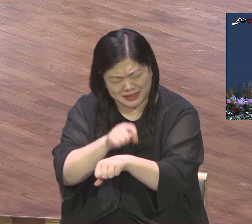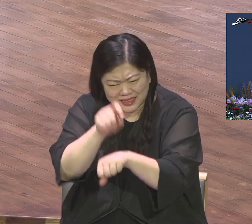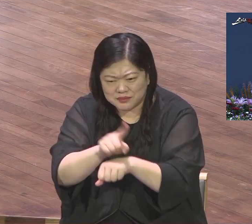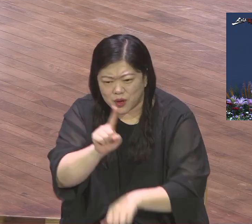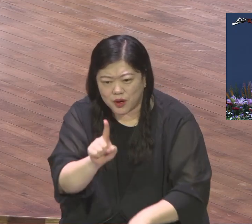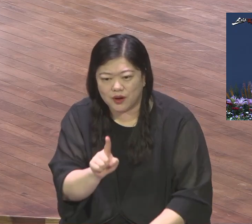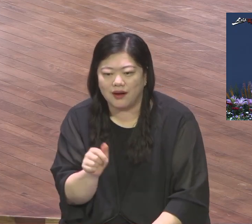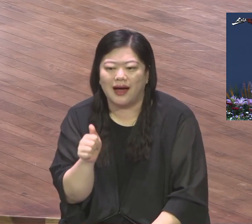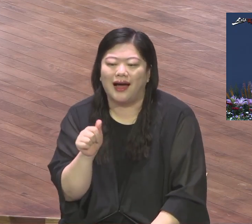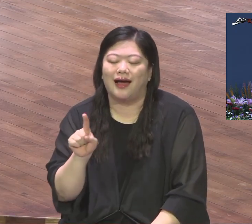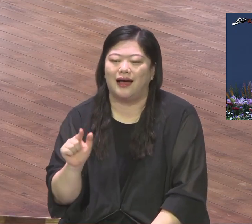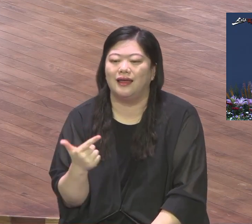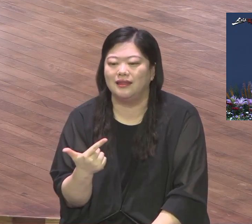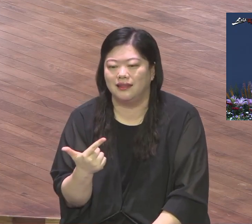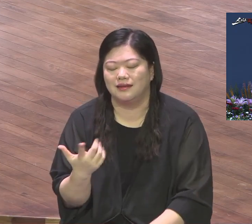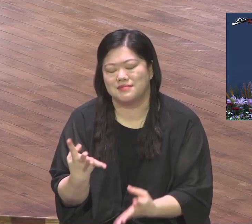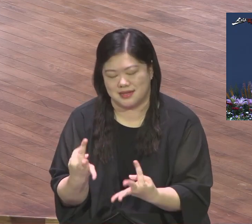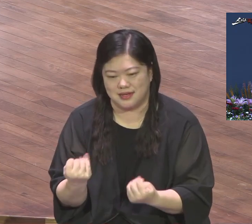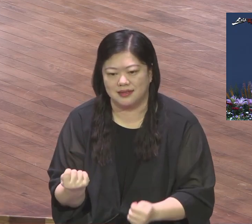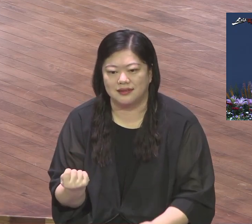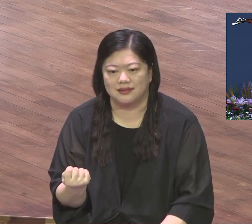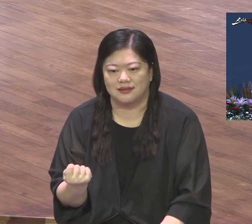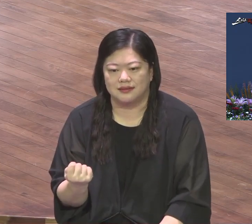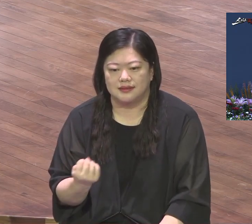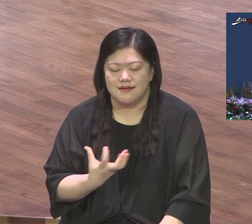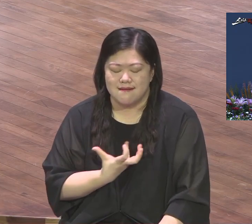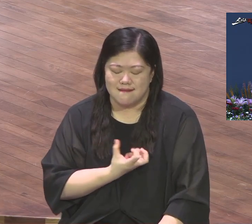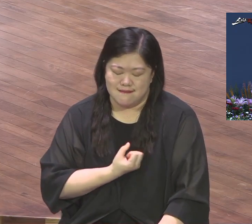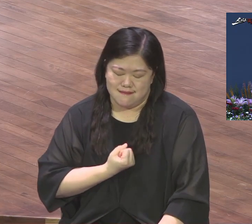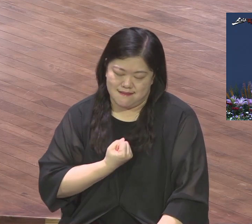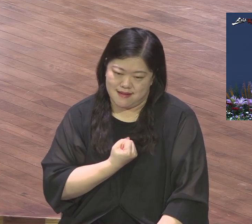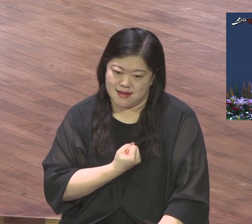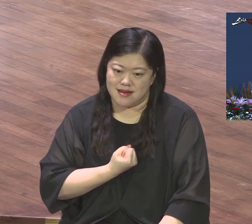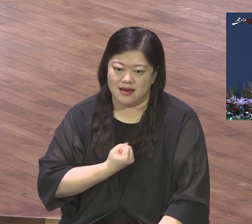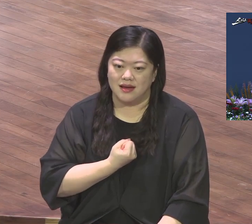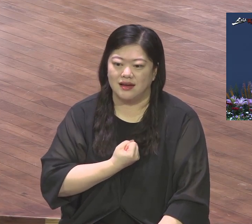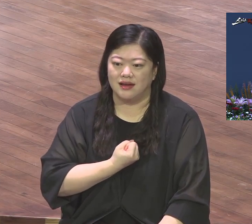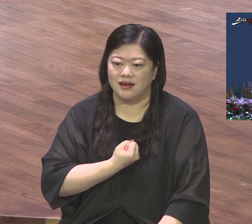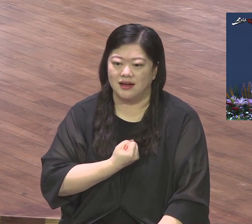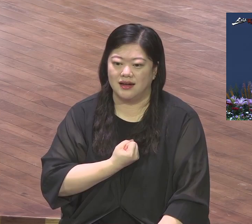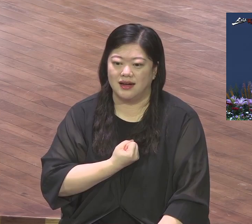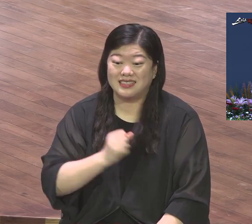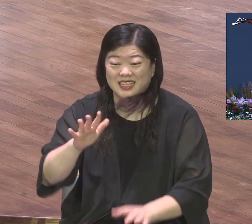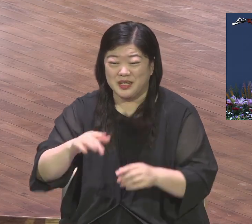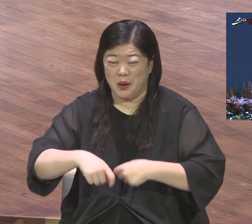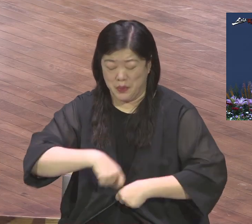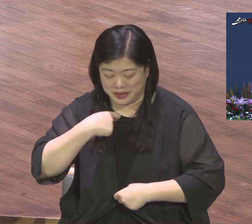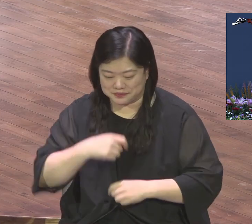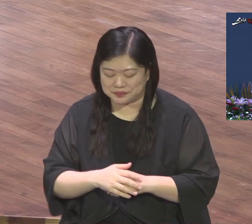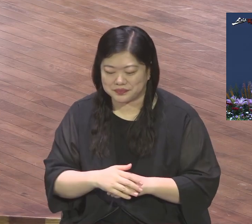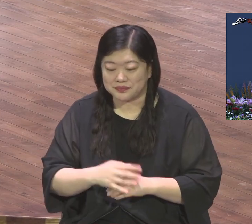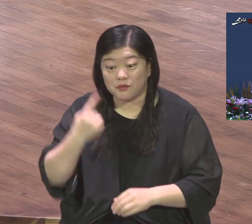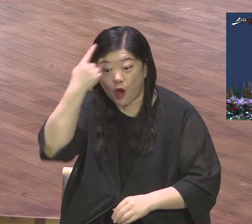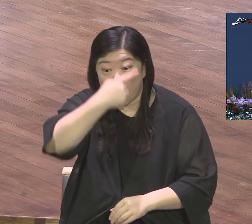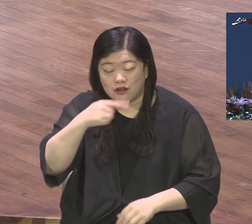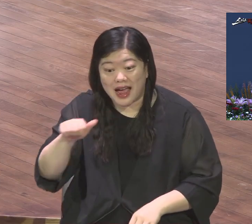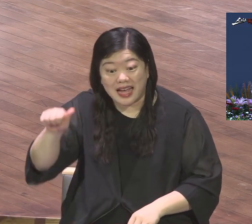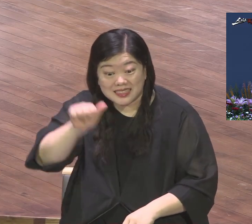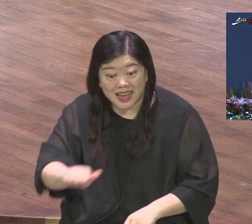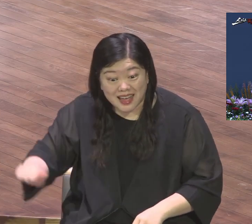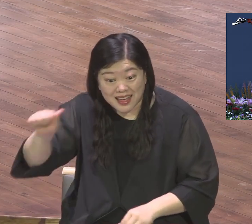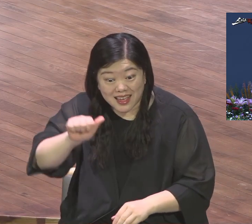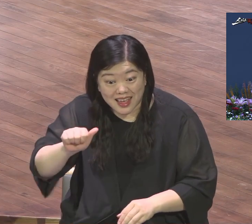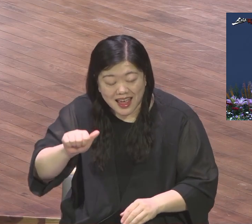가장 인상이 제일 무서워요. 해외를 나가보면 저 사람은 한국 사람, 일본 사람, 태국 사람 딱